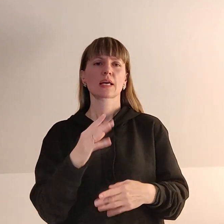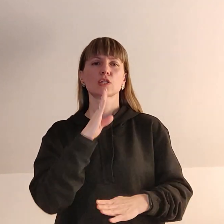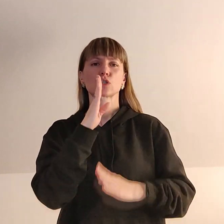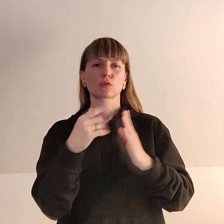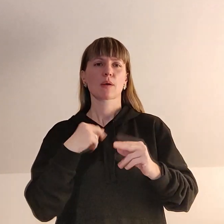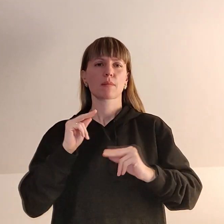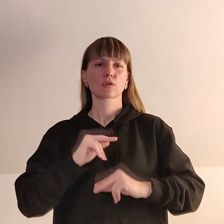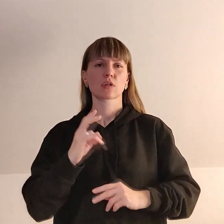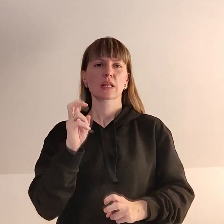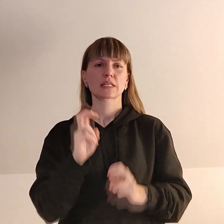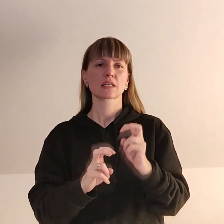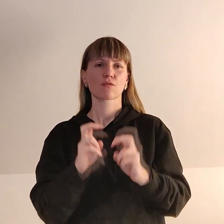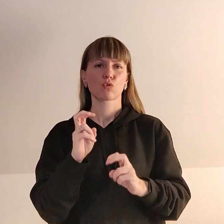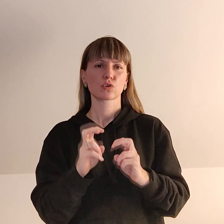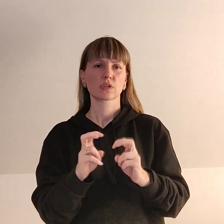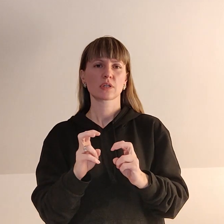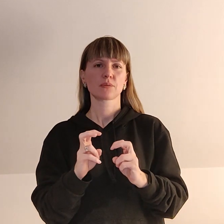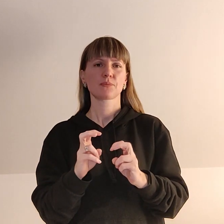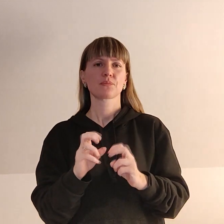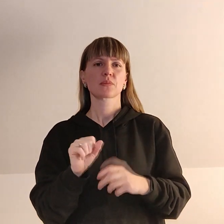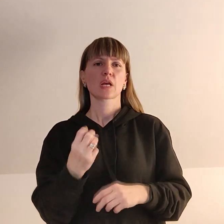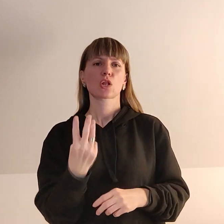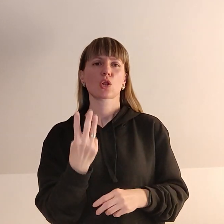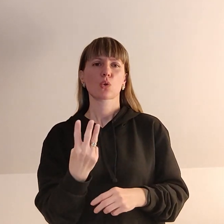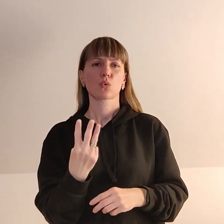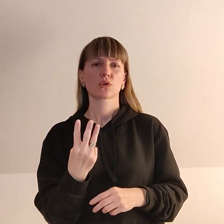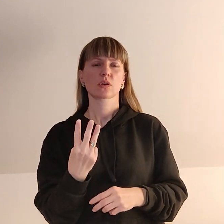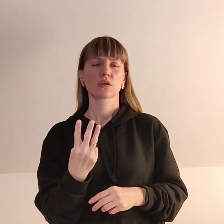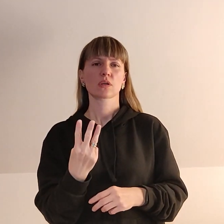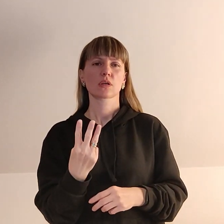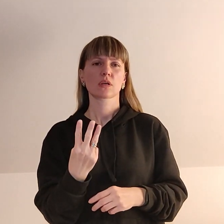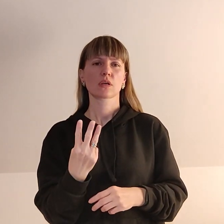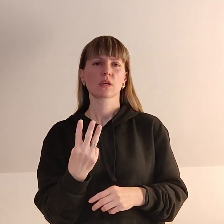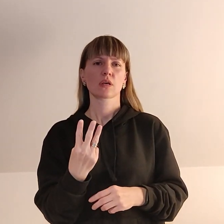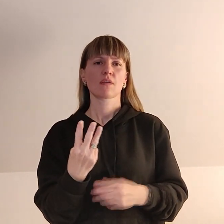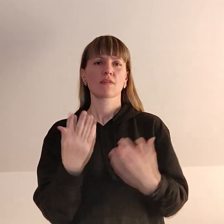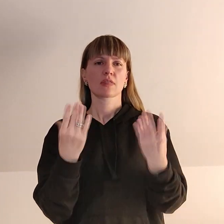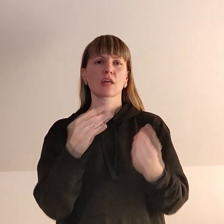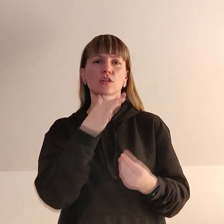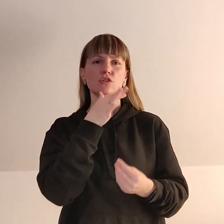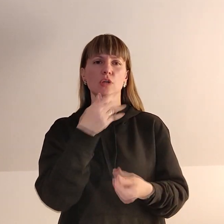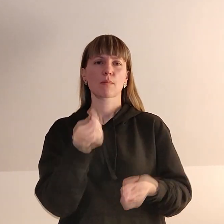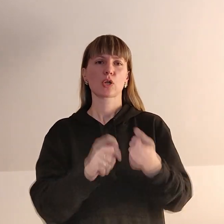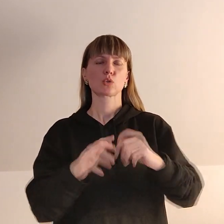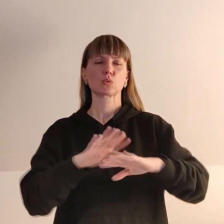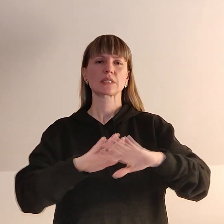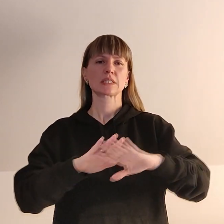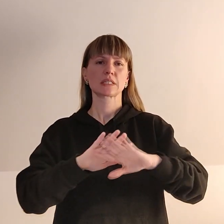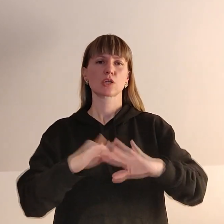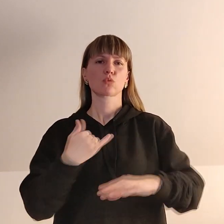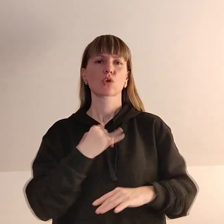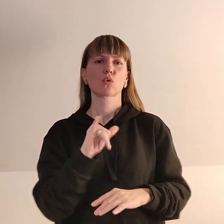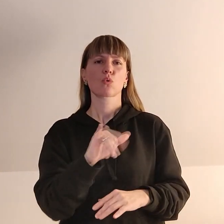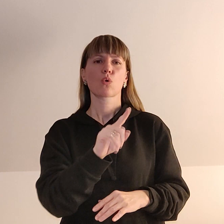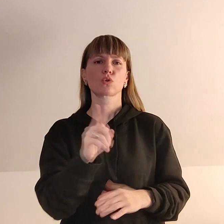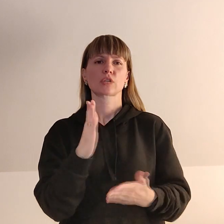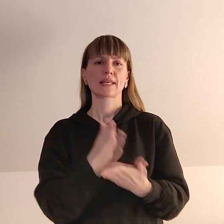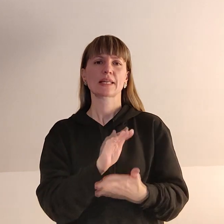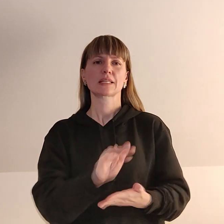працюю на заводі, а троє денний час плетуть сітки. У нас у кожного є діти.